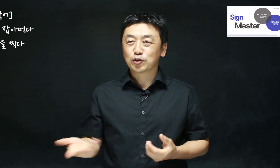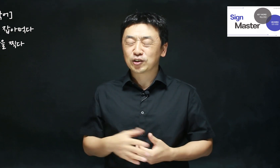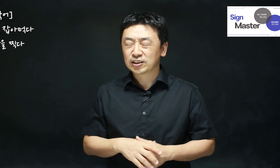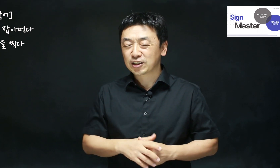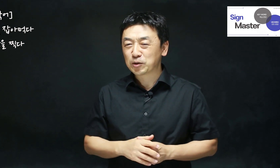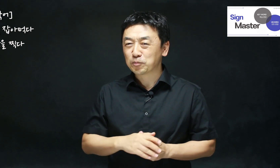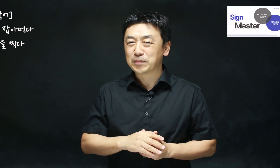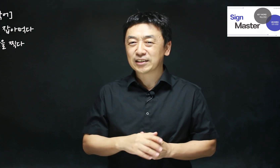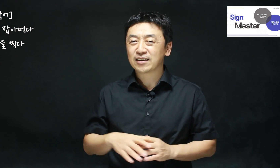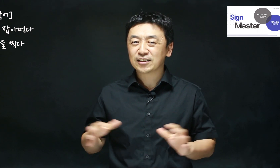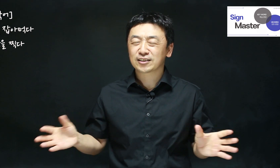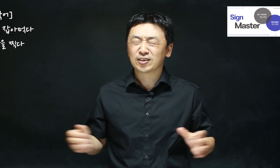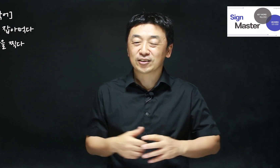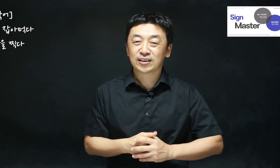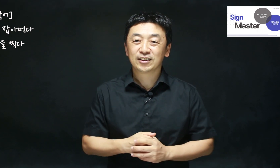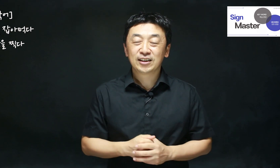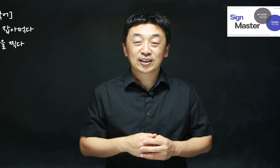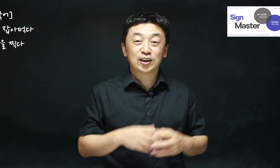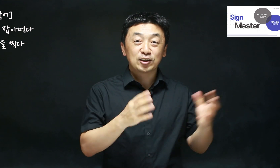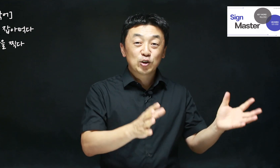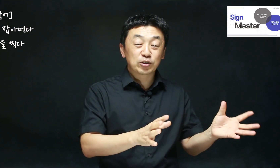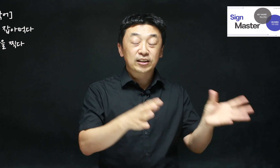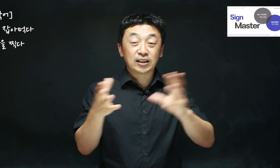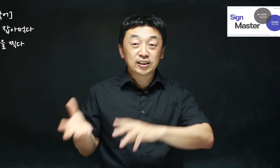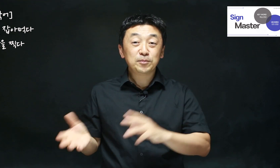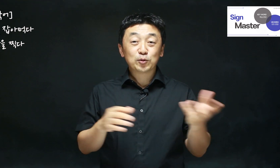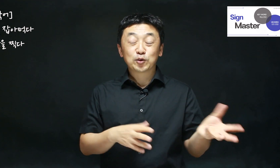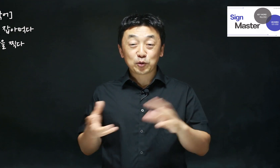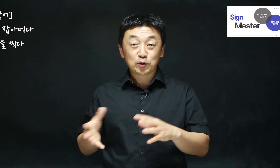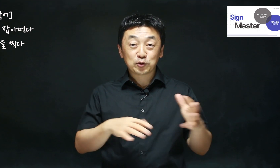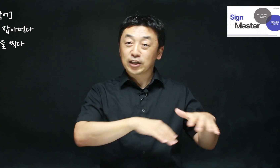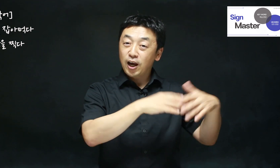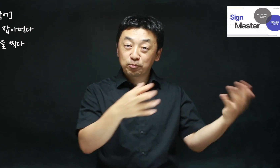국어적인 느낌이 좀 많이 사라지거든요. 네. 그냥 우리가 다 의미론적 통역으로 다